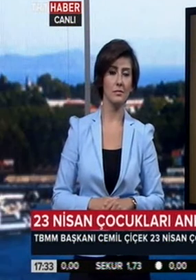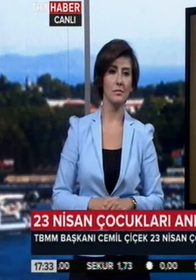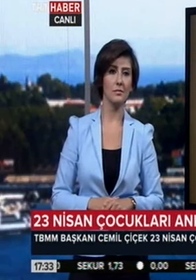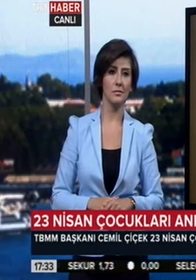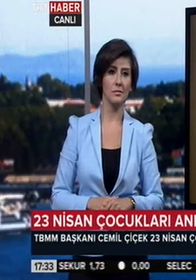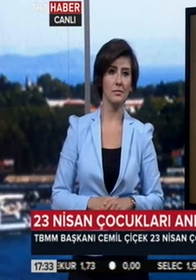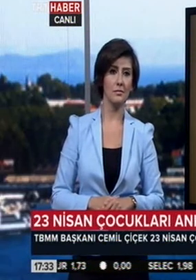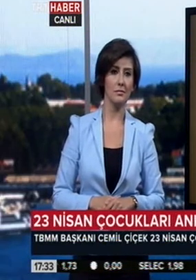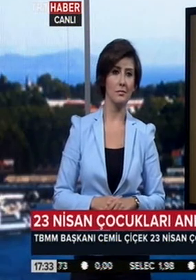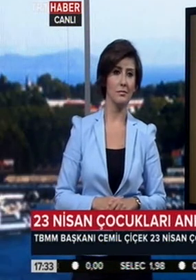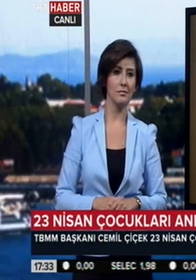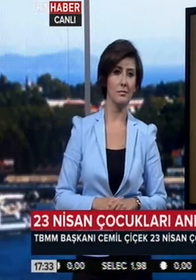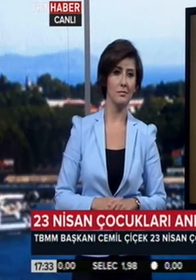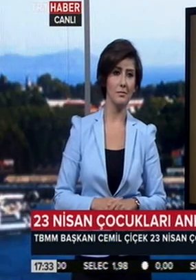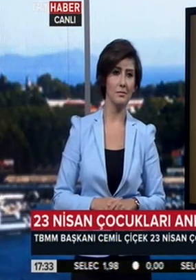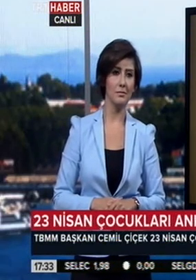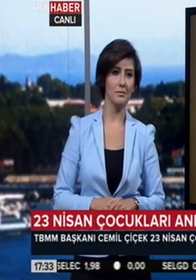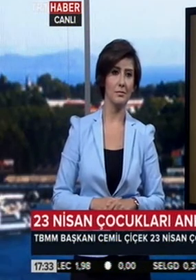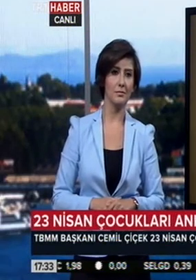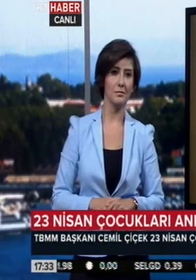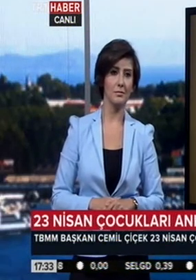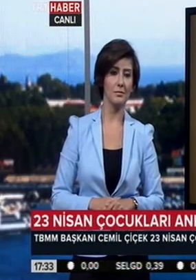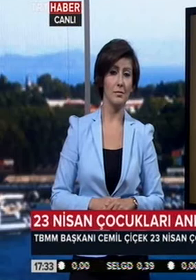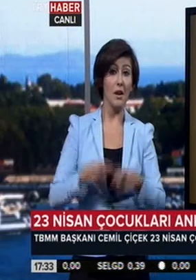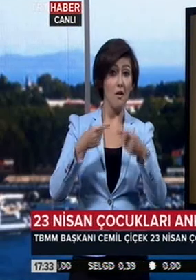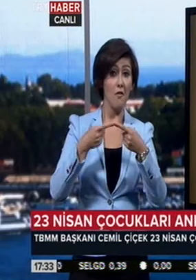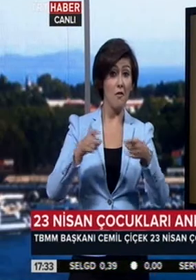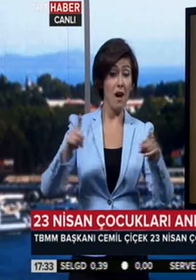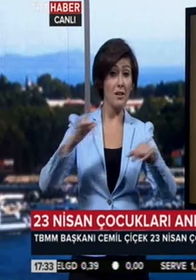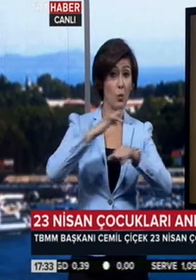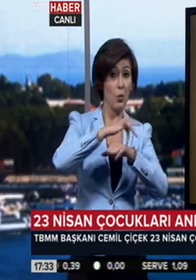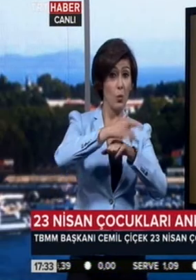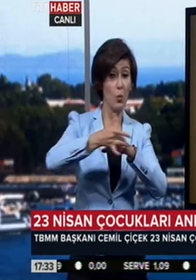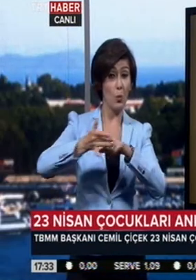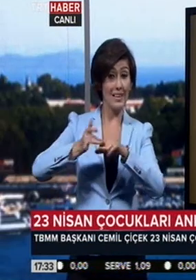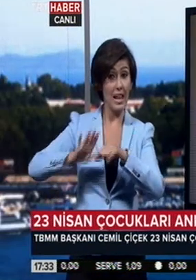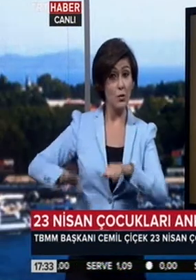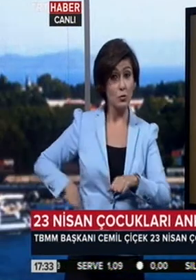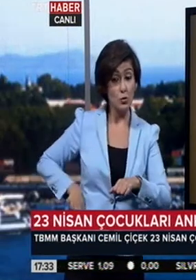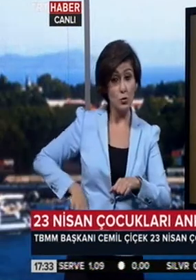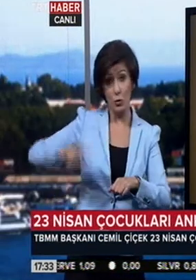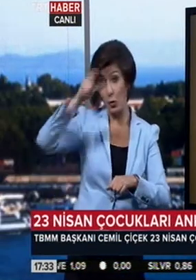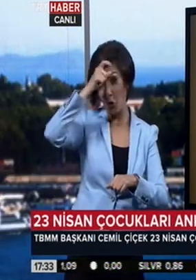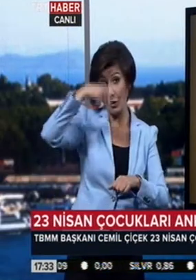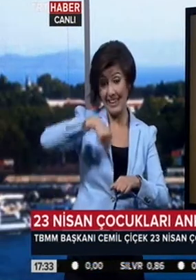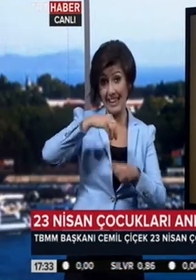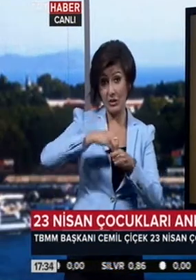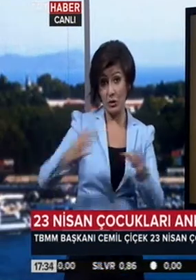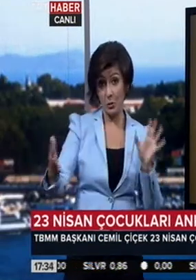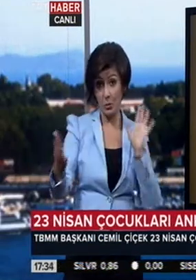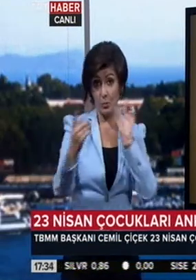Mustafa Kemal Atatürk, the founder of our republic. Farklı ülkelerden çocukları ülkemizde